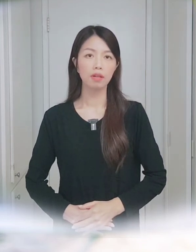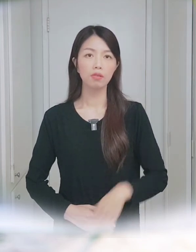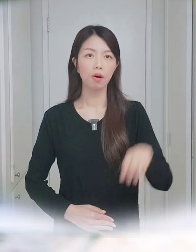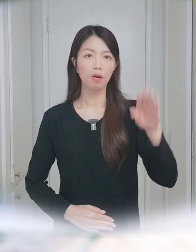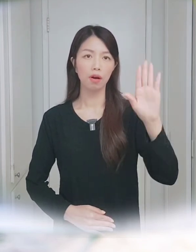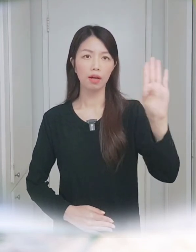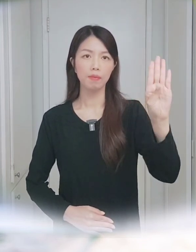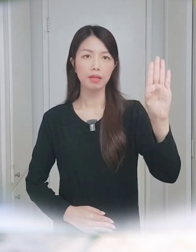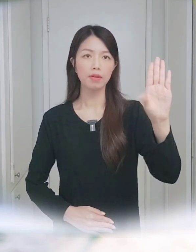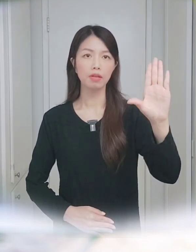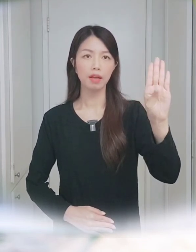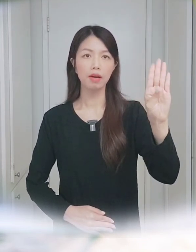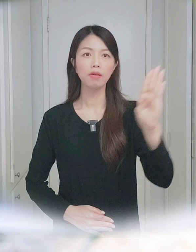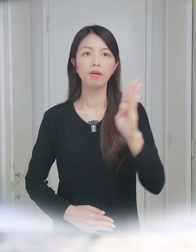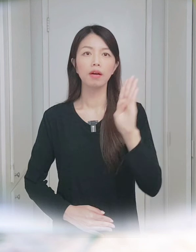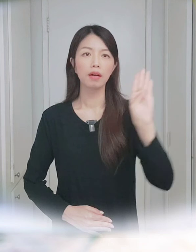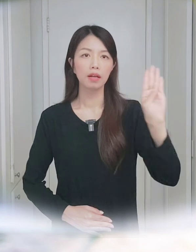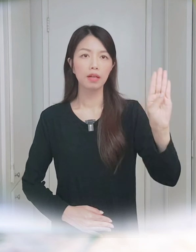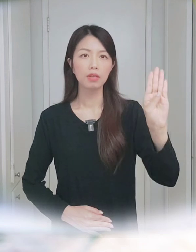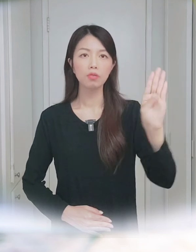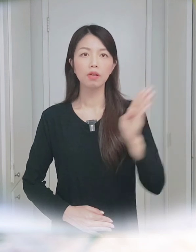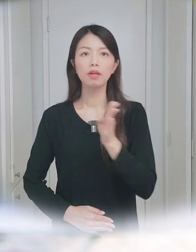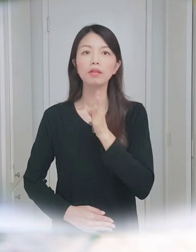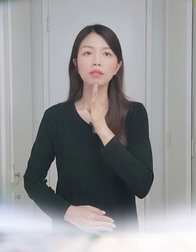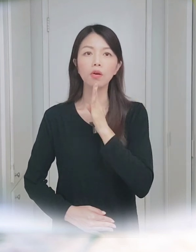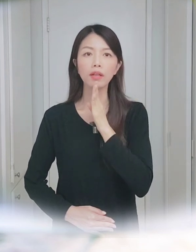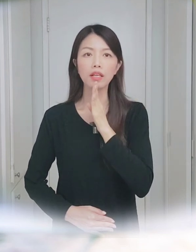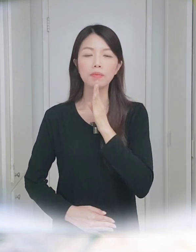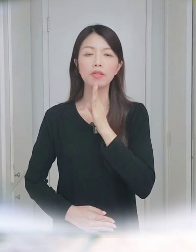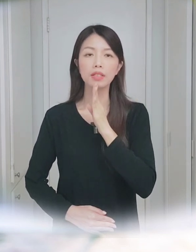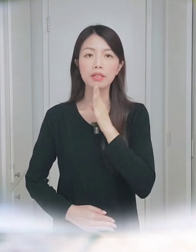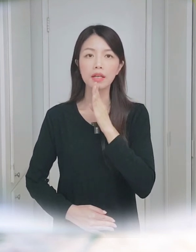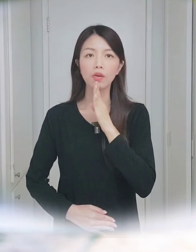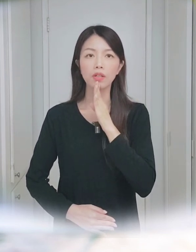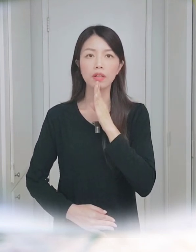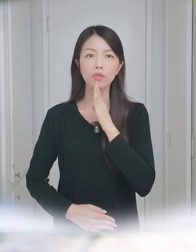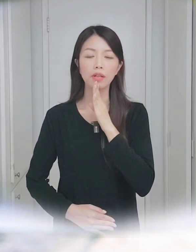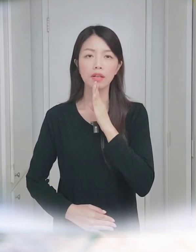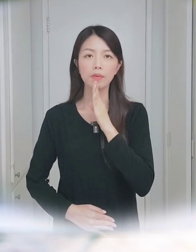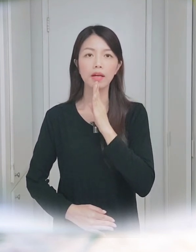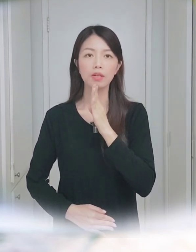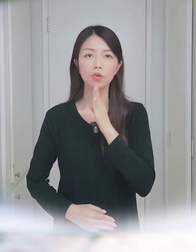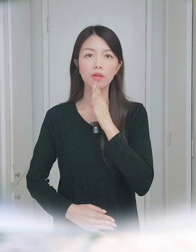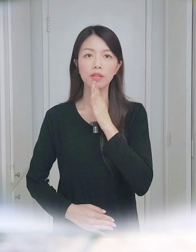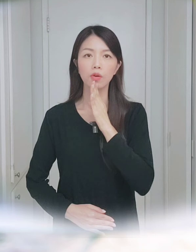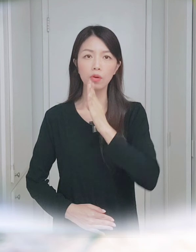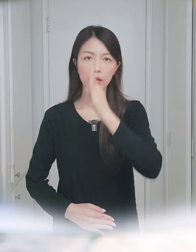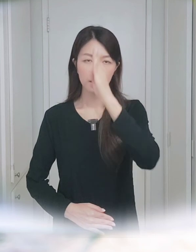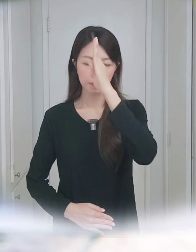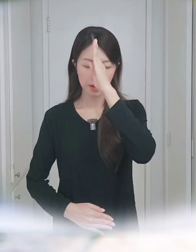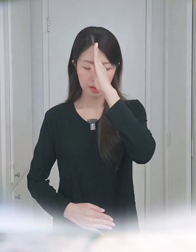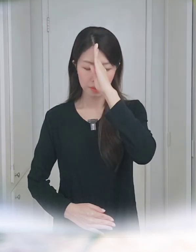진짜라고 하는 뜻의 수어 아까 말씀드렸는데요. 이 수어를 턱에다 하시면 진짜라고 하는 뜻의 수어가 되지만 이 수어를